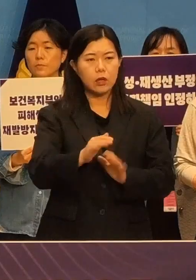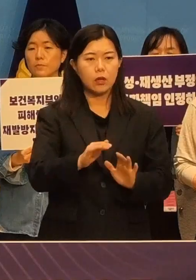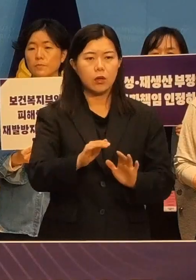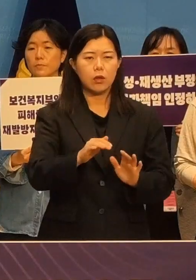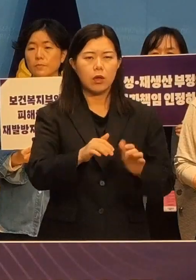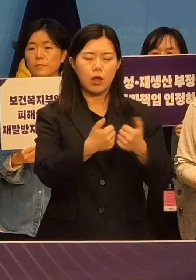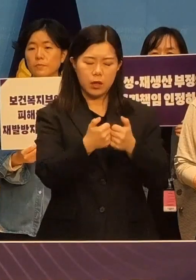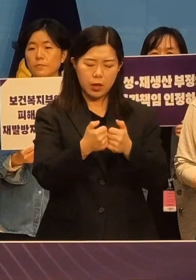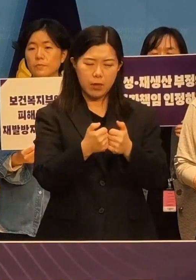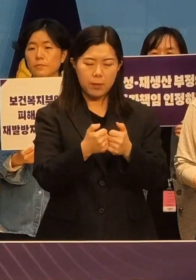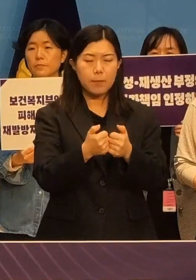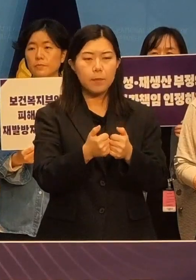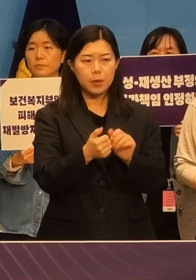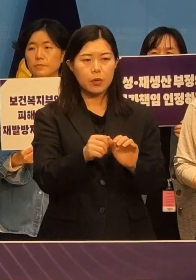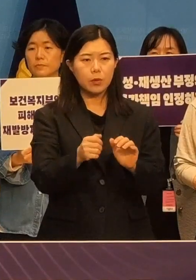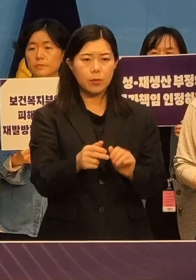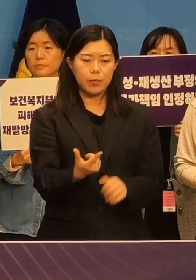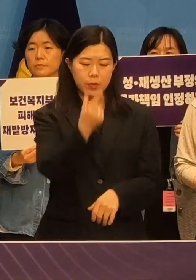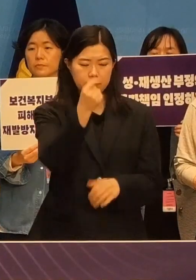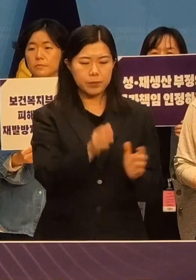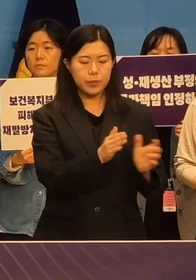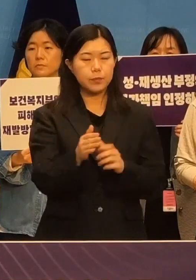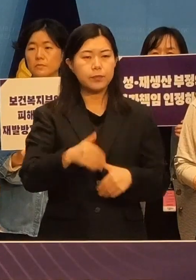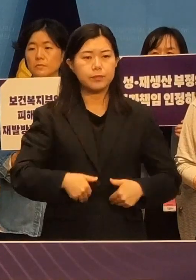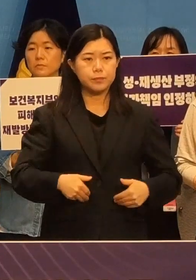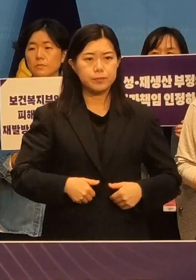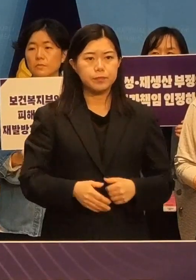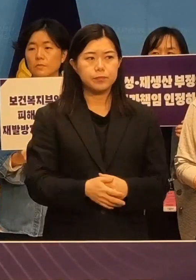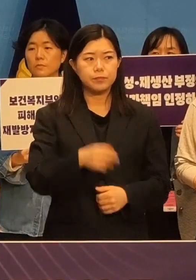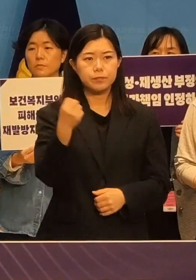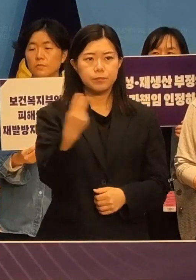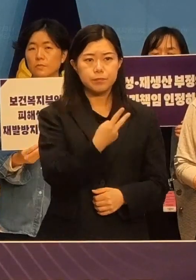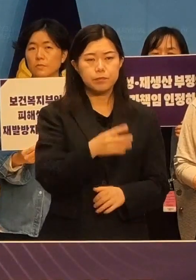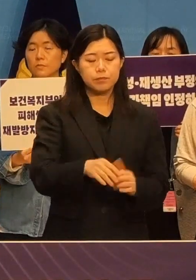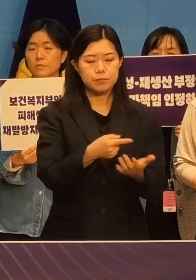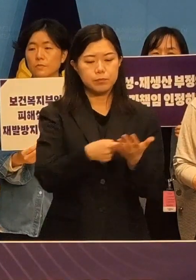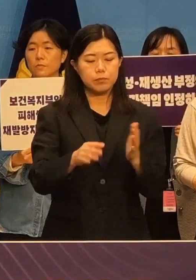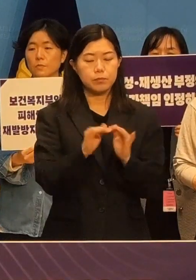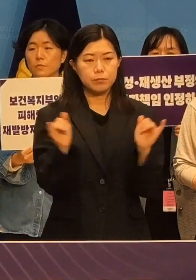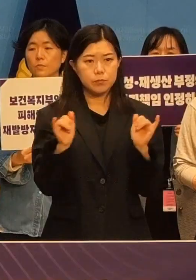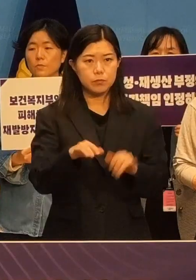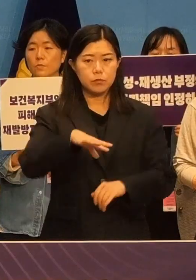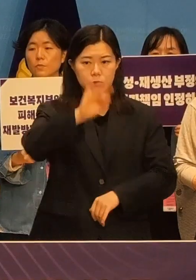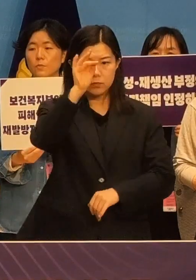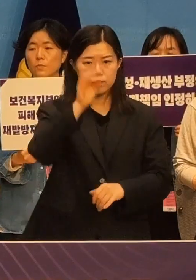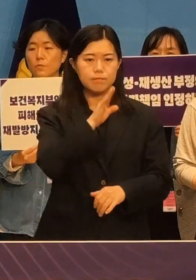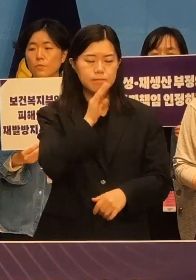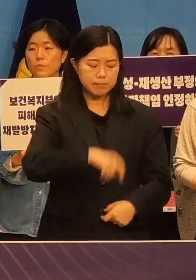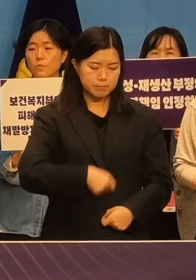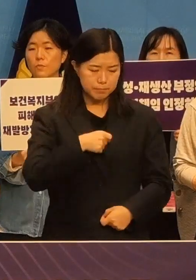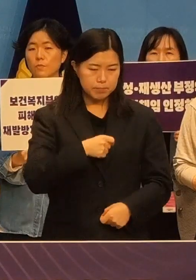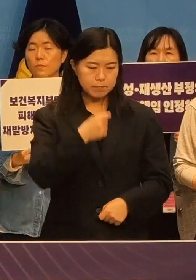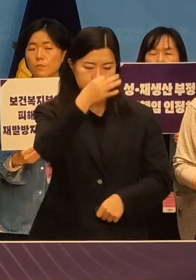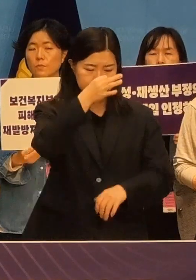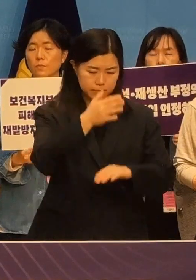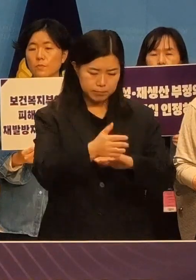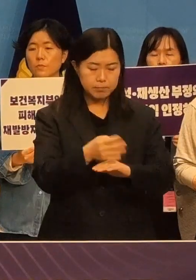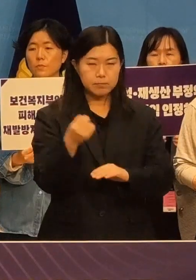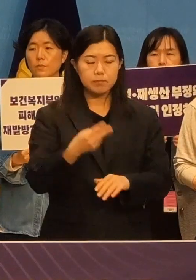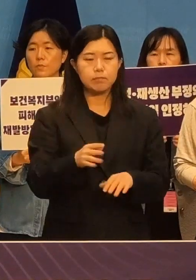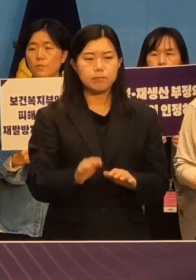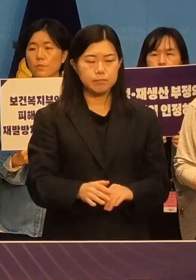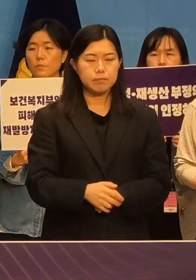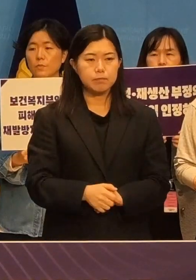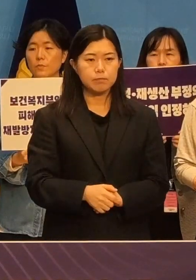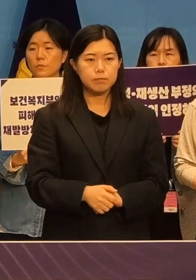창구라도 즉각 마련해야 할 것입니다. 아울러 피해자들에게 진심 어린 사과를 전하고